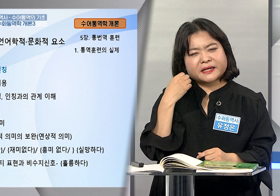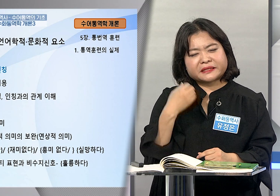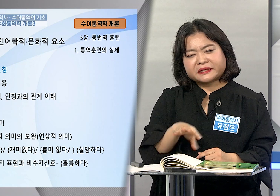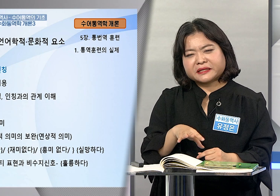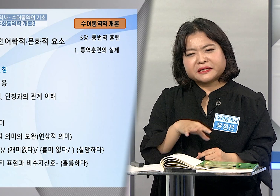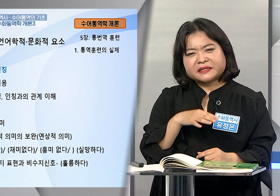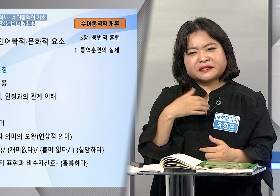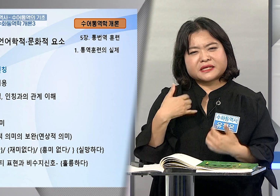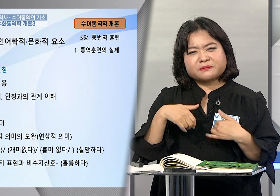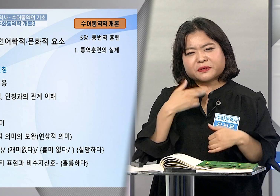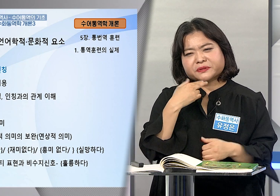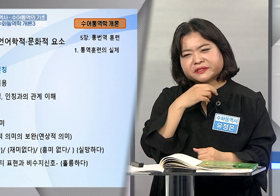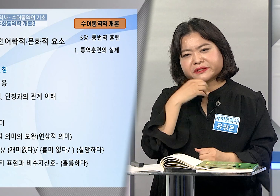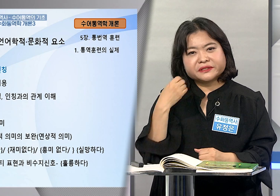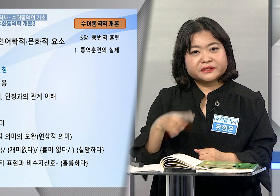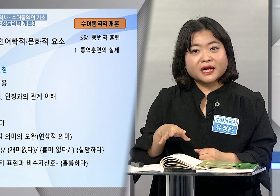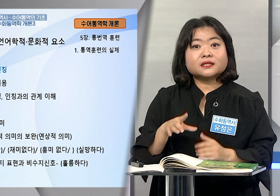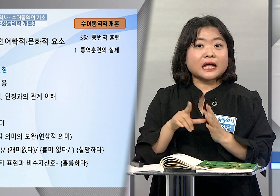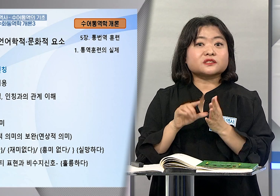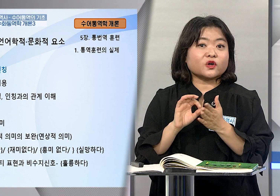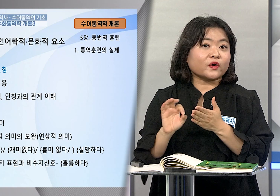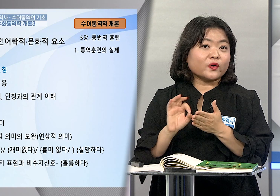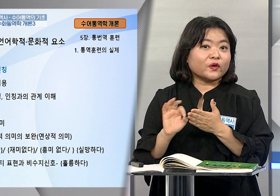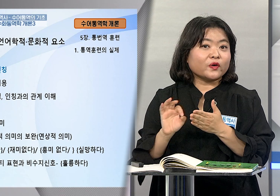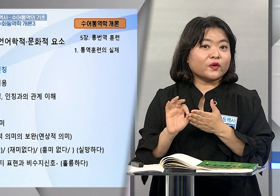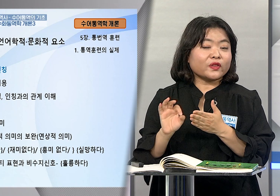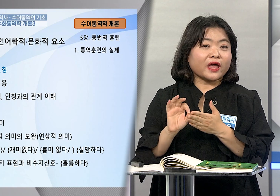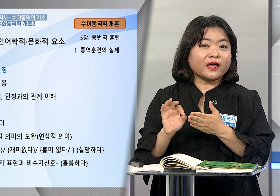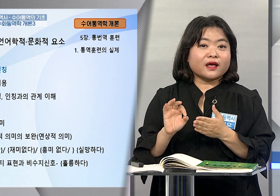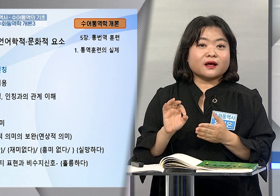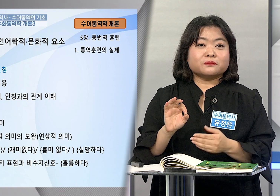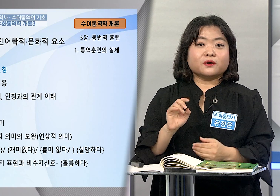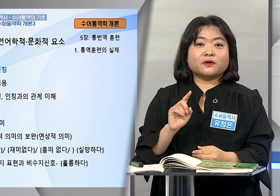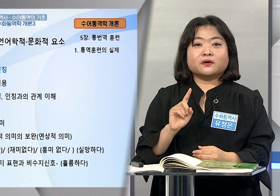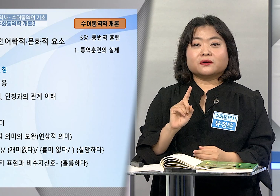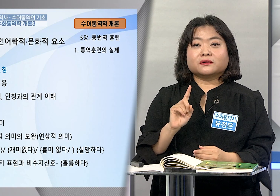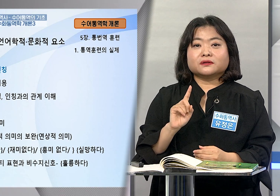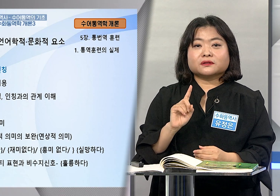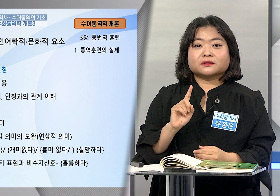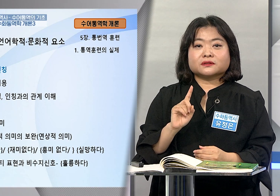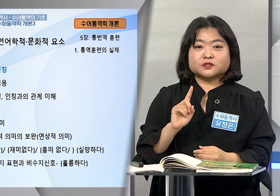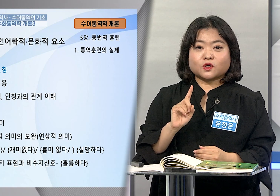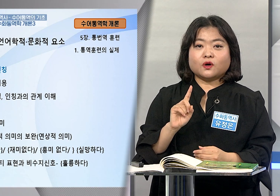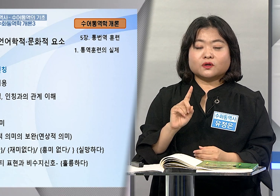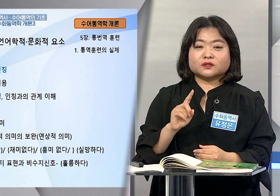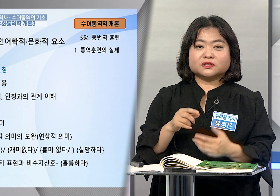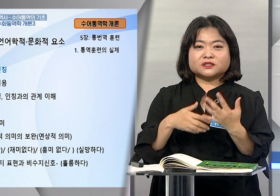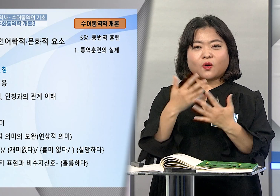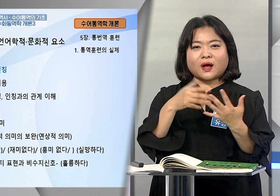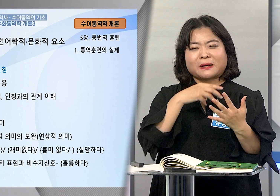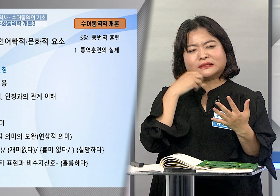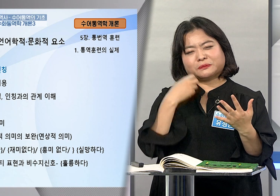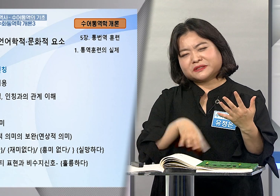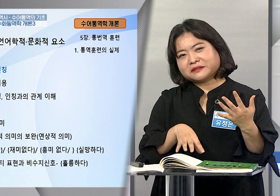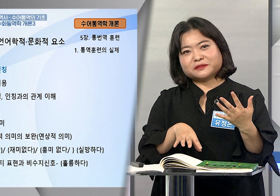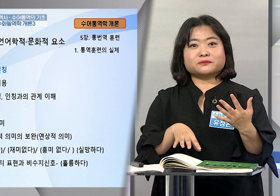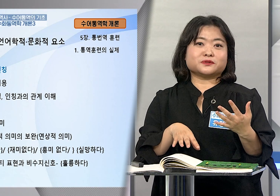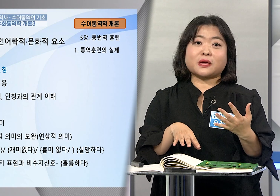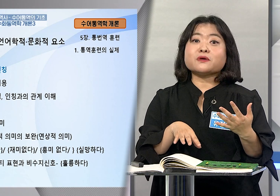실망하다, 재미없어 할 때 다 써요. 네, 뭐 그쵸? 그 영화 맛이 없어,